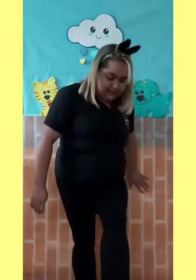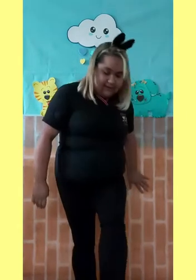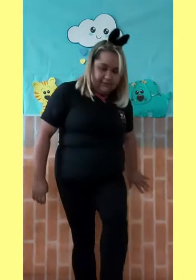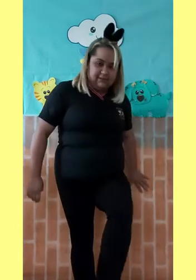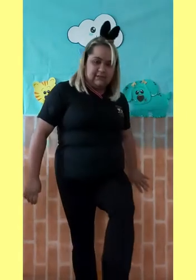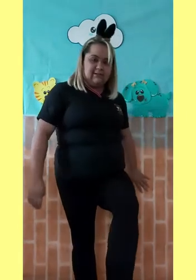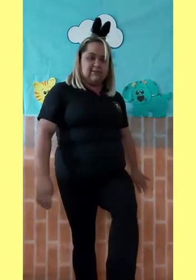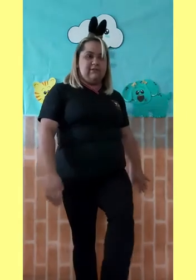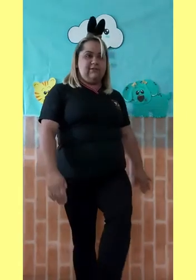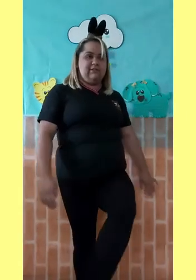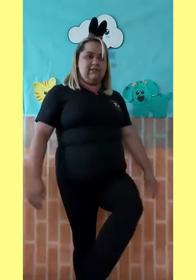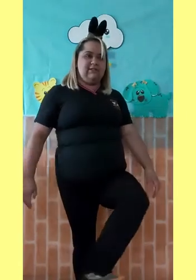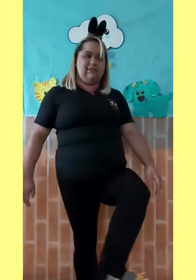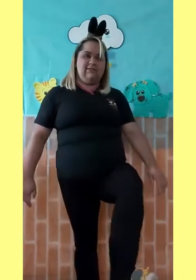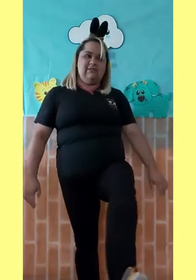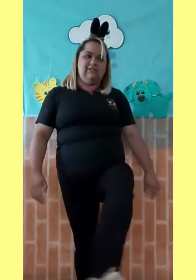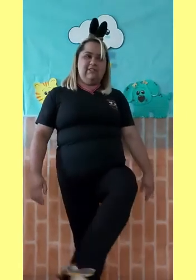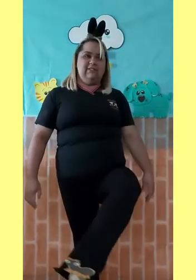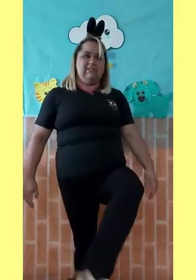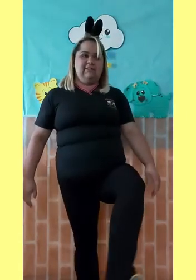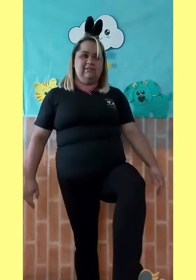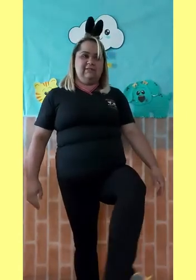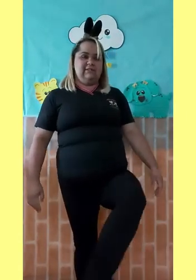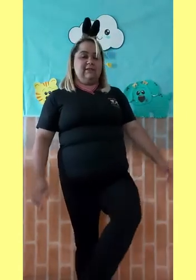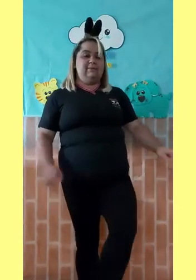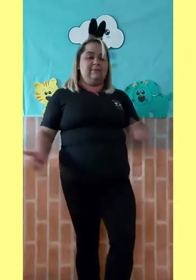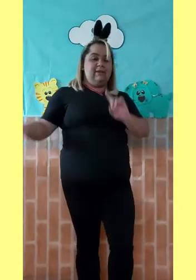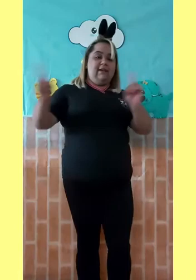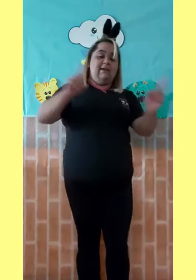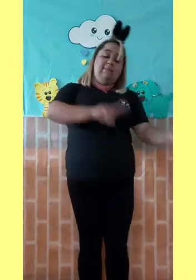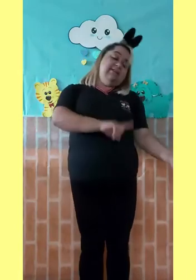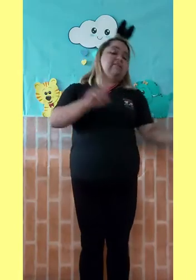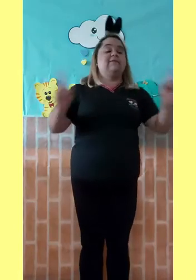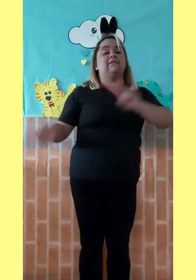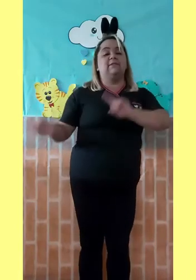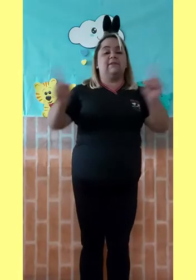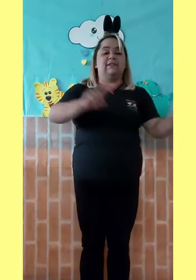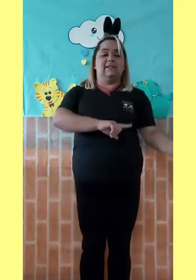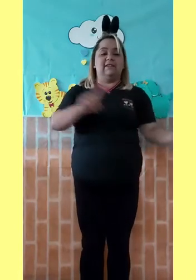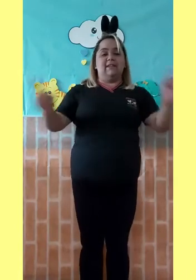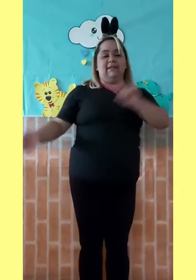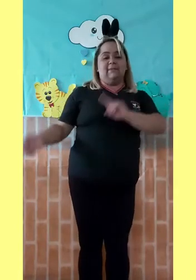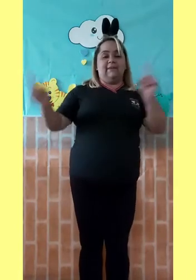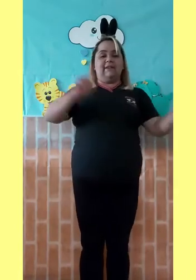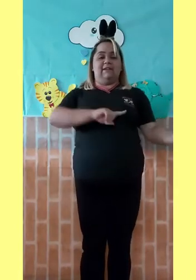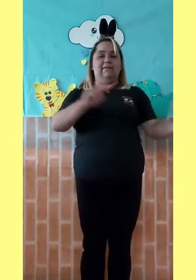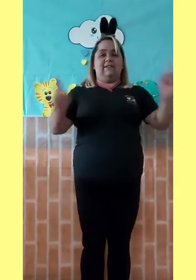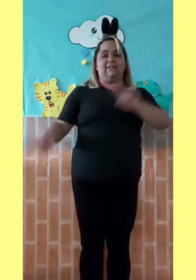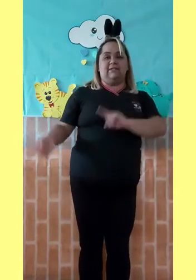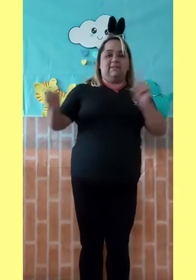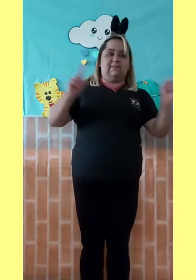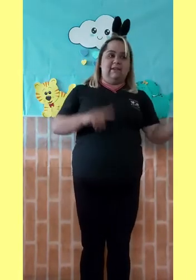eu sacudi, sacudi, sacudi, mas a formiguinha não parava de subir.